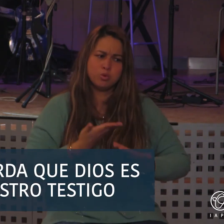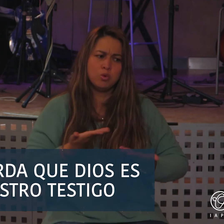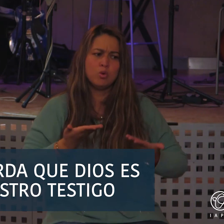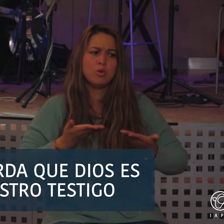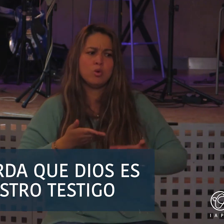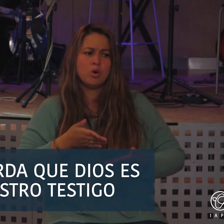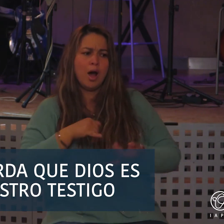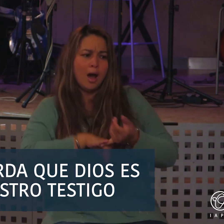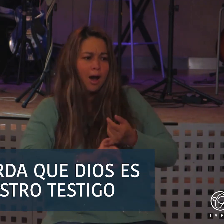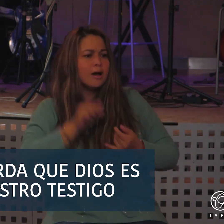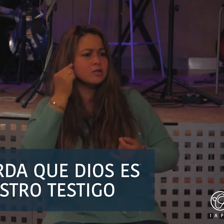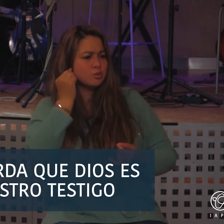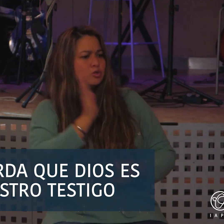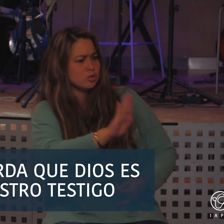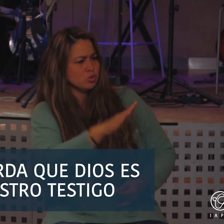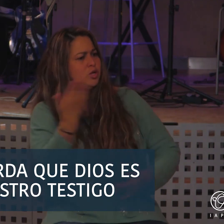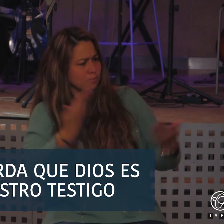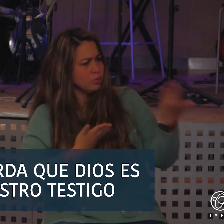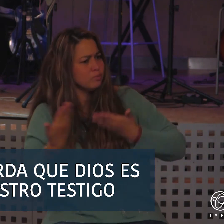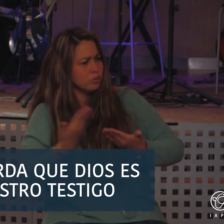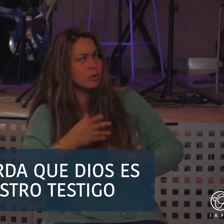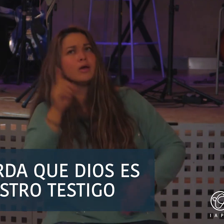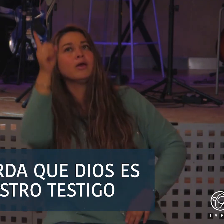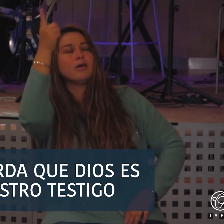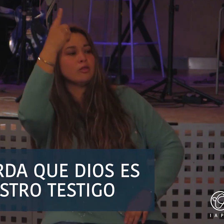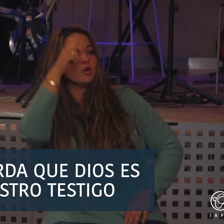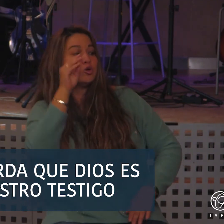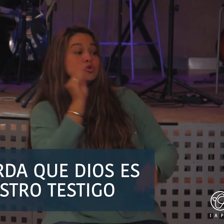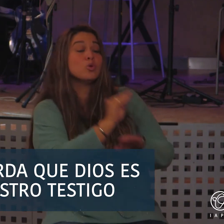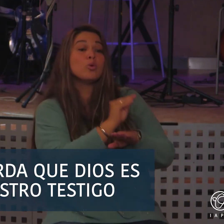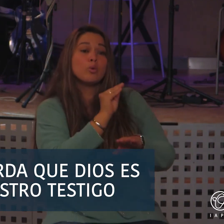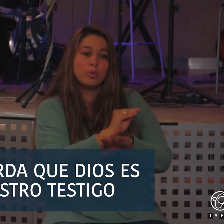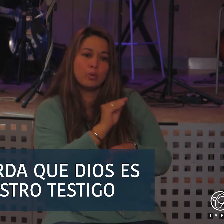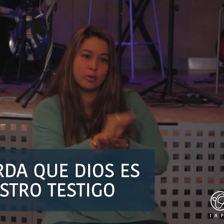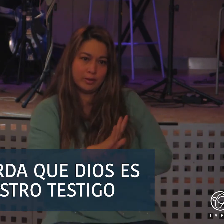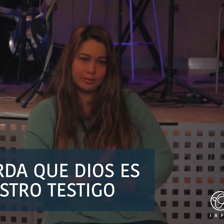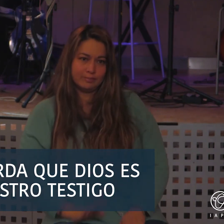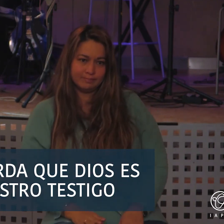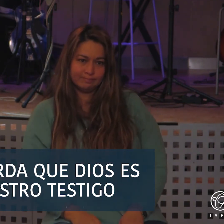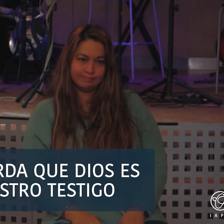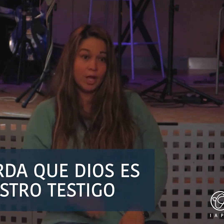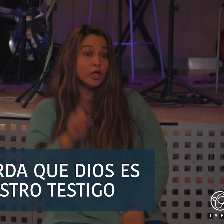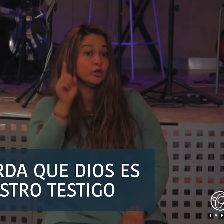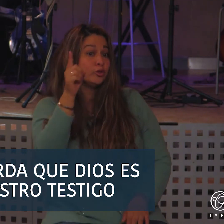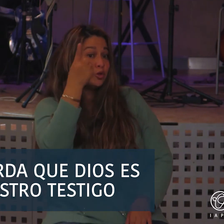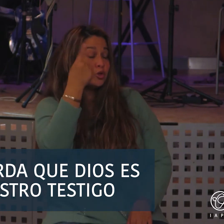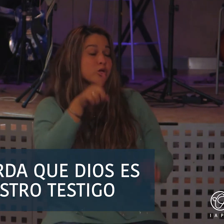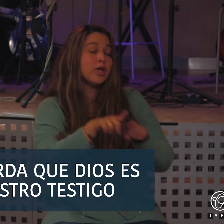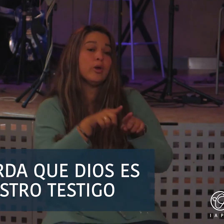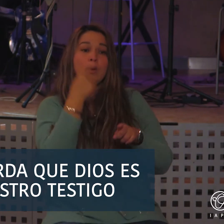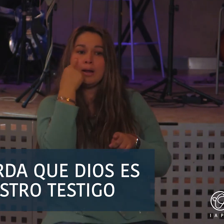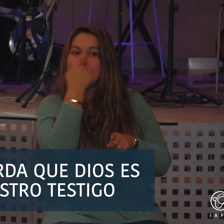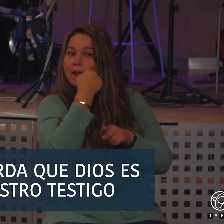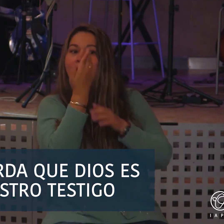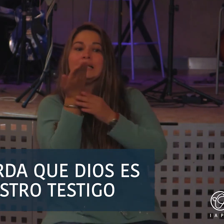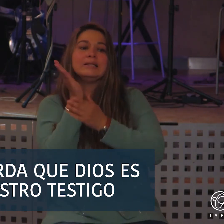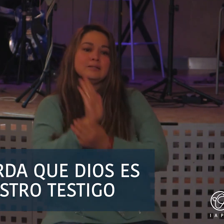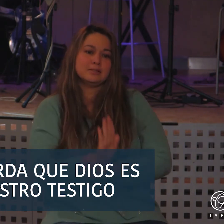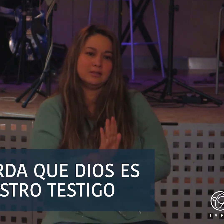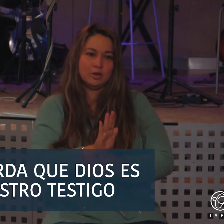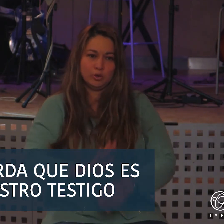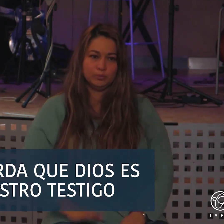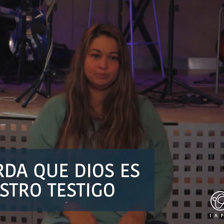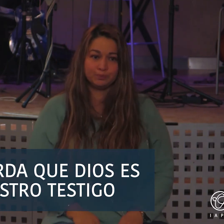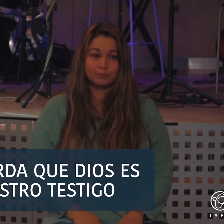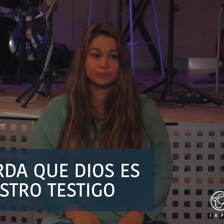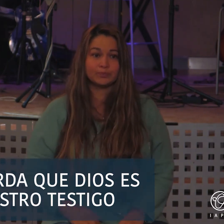que Dios es nuestro testigo. Por eso, además de llamar Galaad al montón de